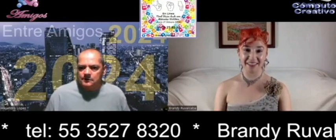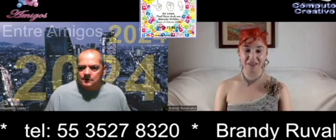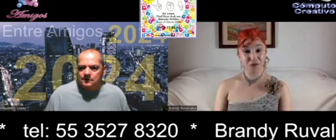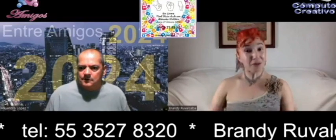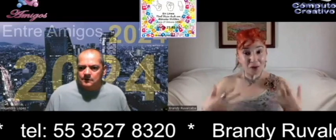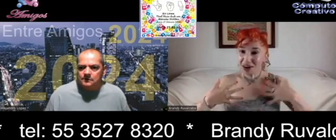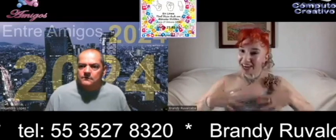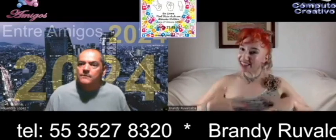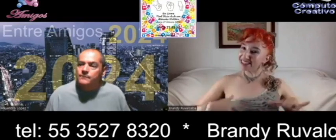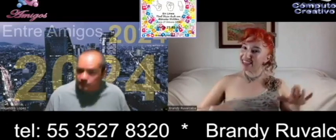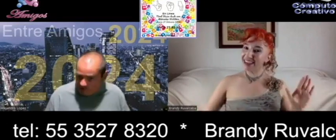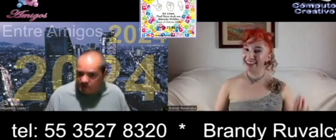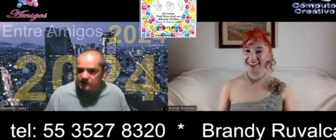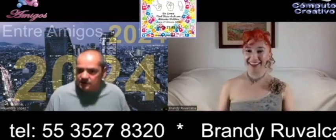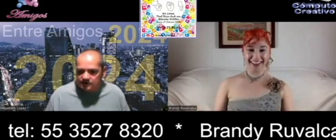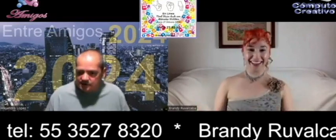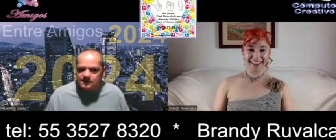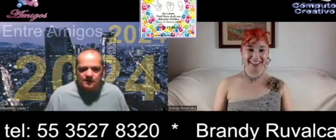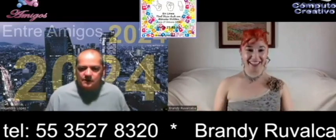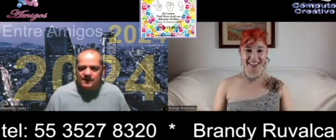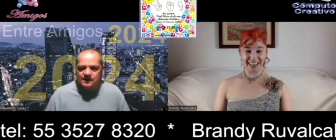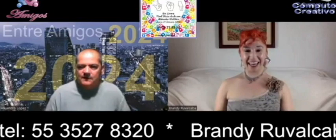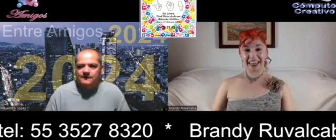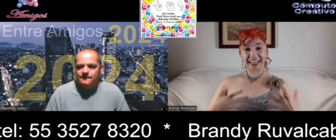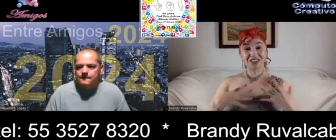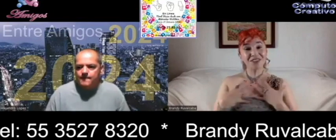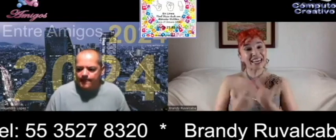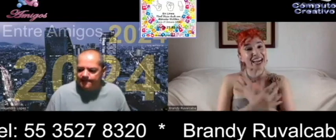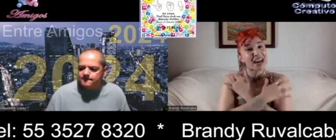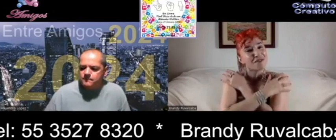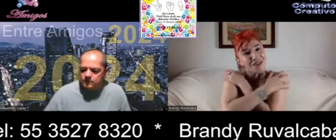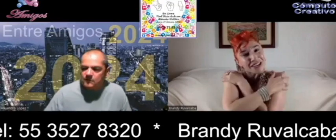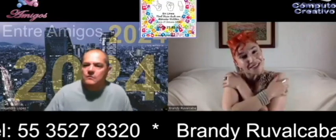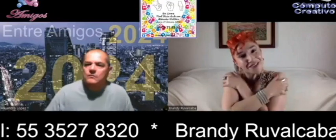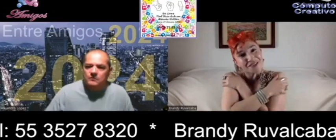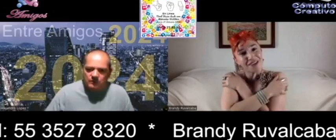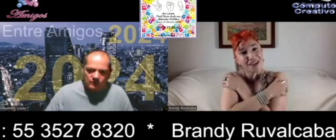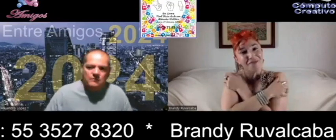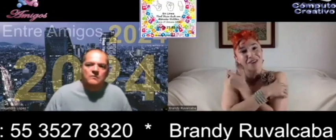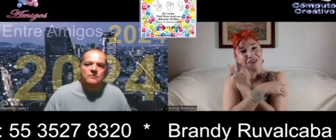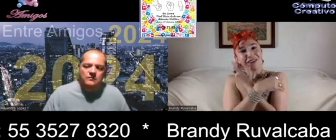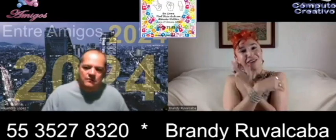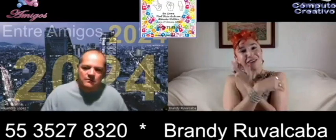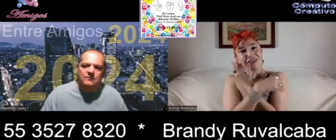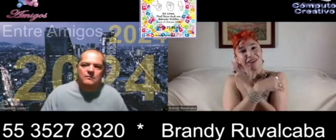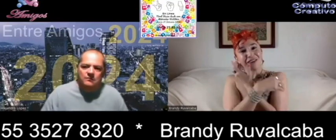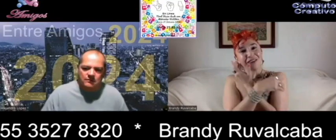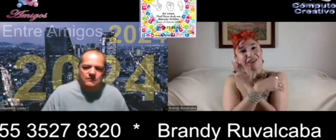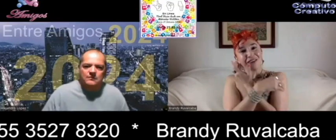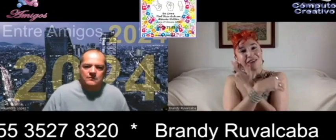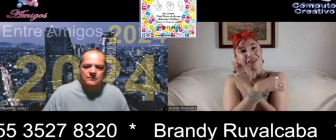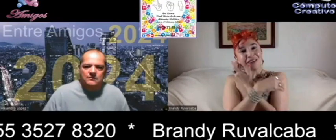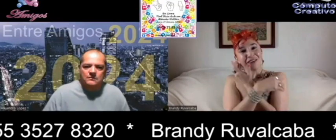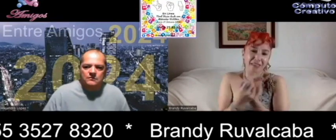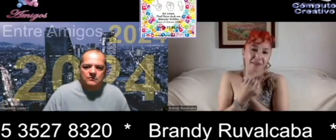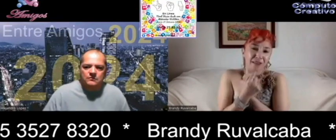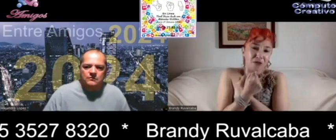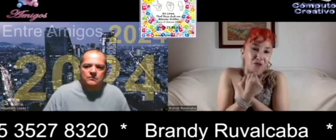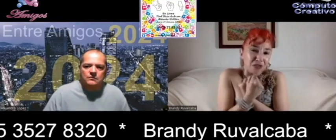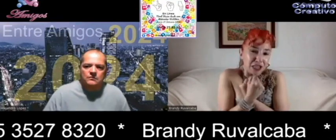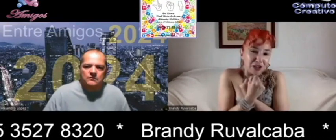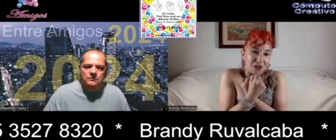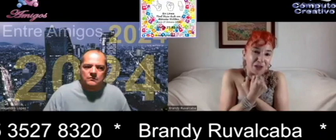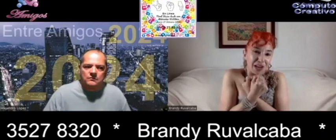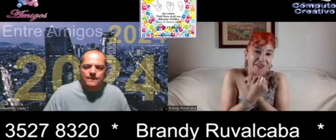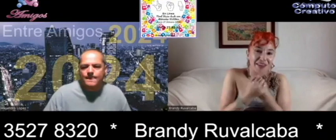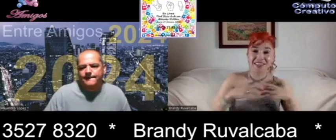Tu cuerpo lo agradece. Sí, sí, sí, o sea, Le das un regalo bonito a tu cuerpo, ¿no? Así, ¿por qué tienes que